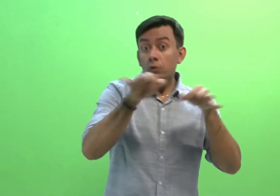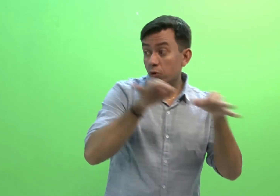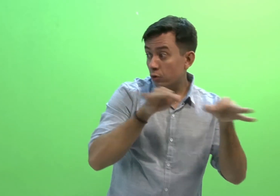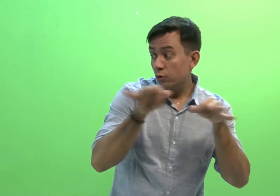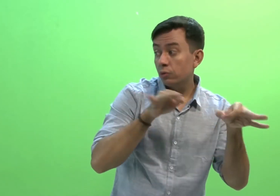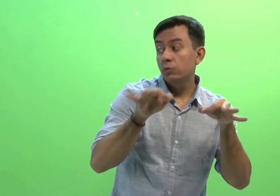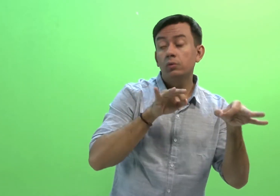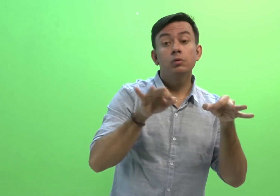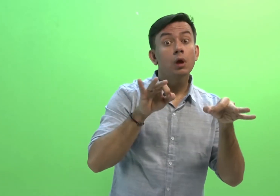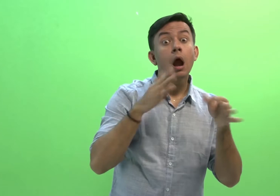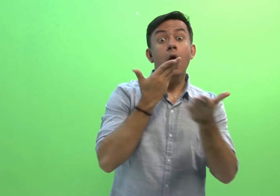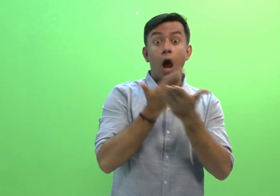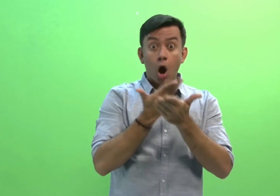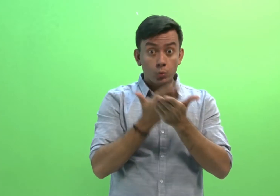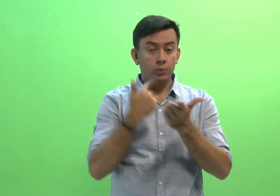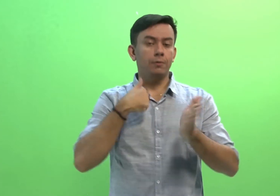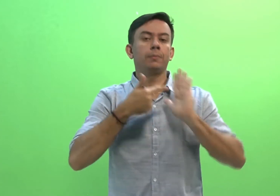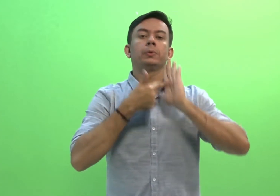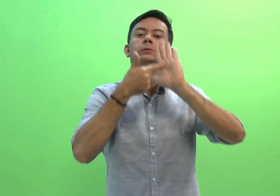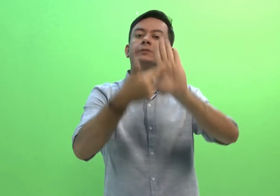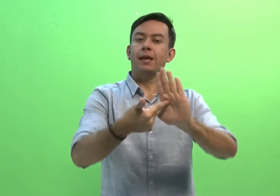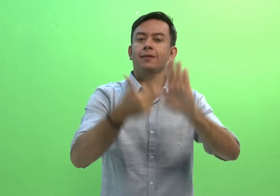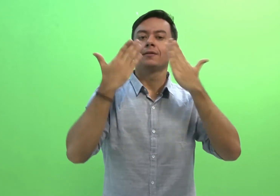Então, o projeto